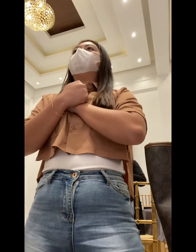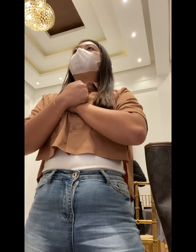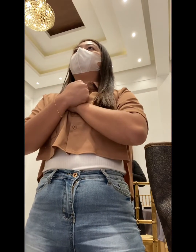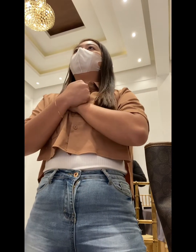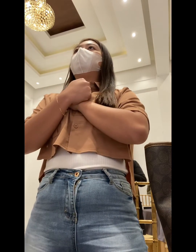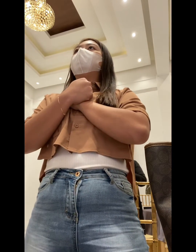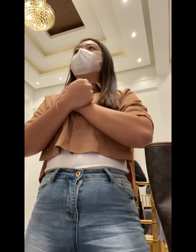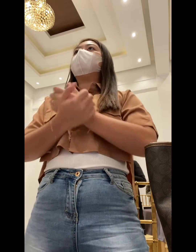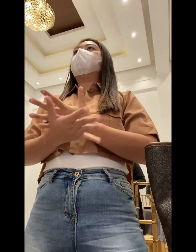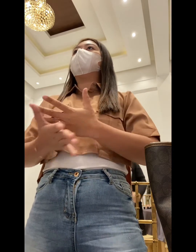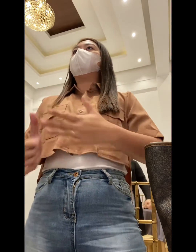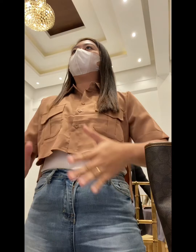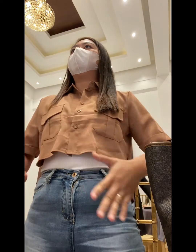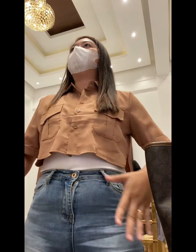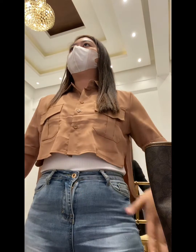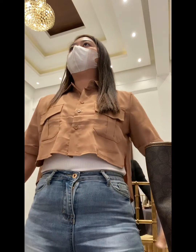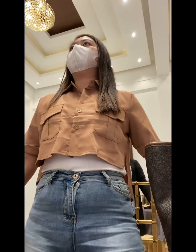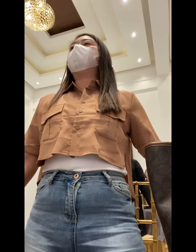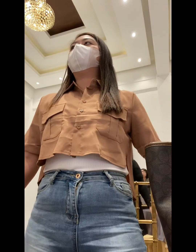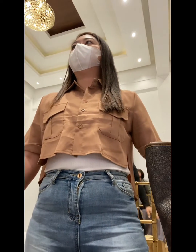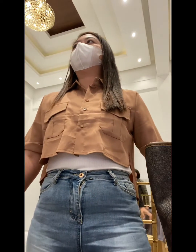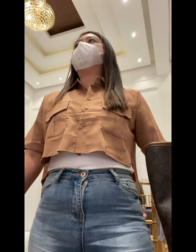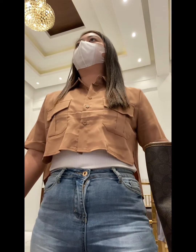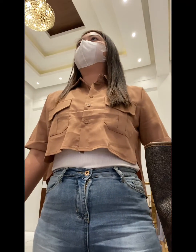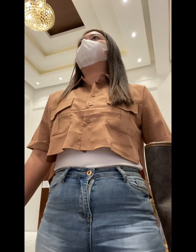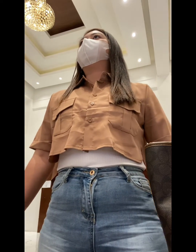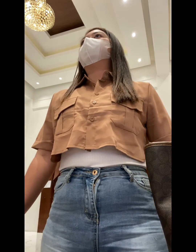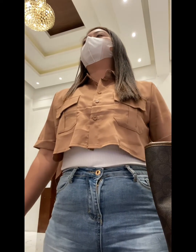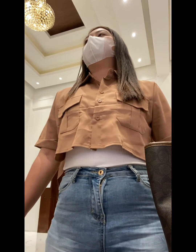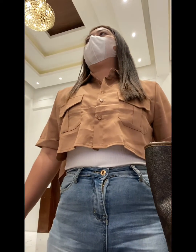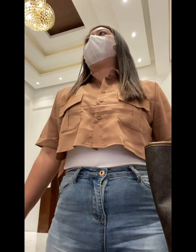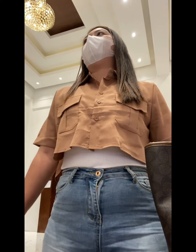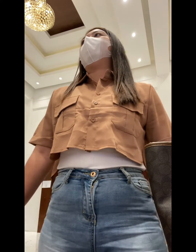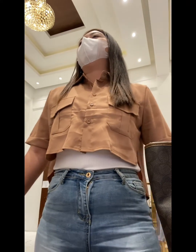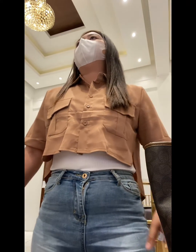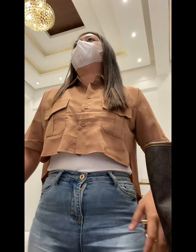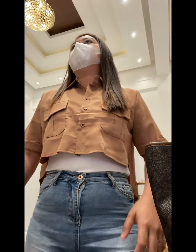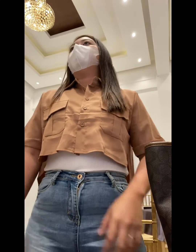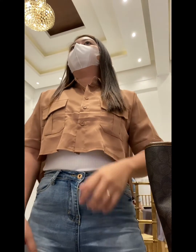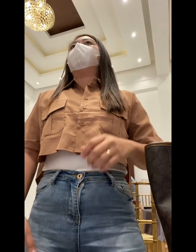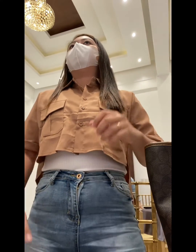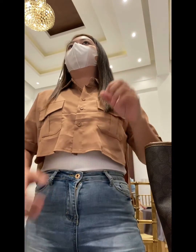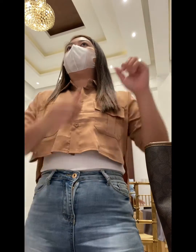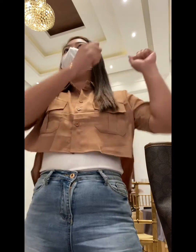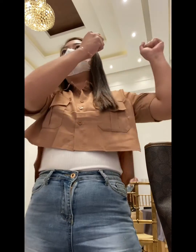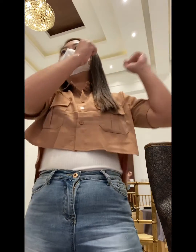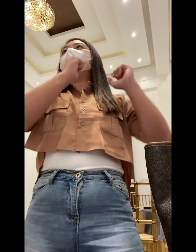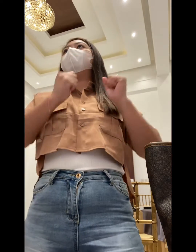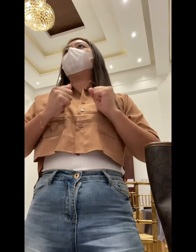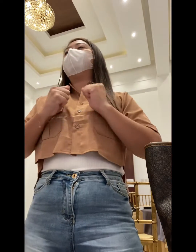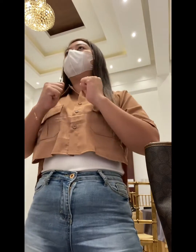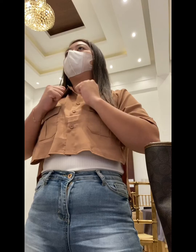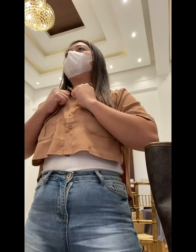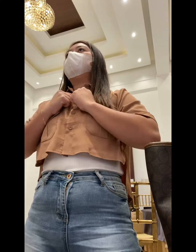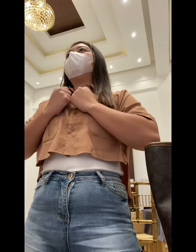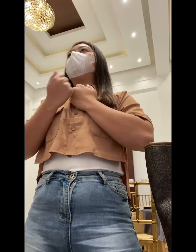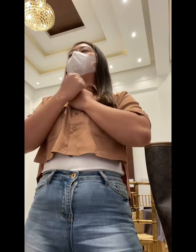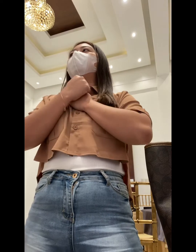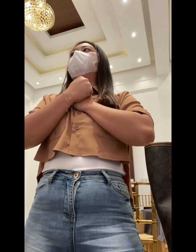O. Ano yan? Ano yan? Yung pinaggagawa mo, girl? Bilisan mo. Wala ka na sa